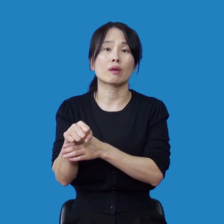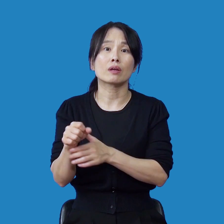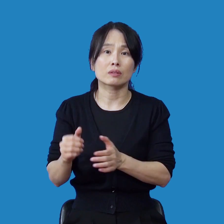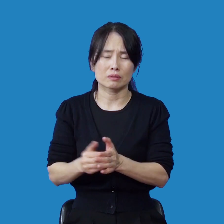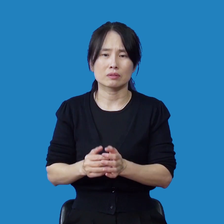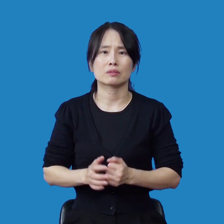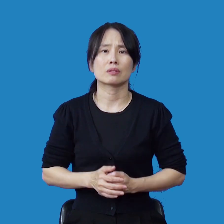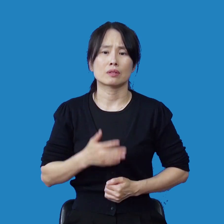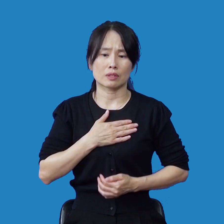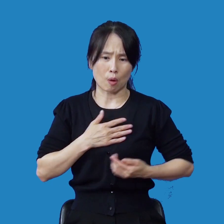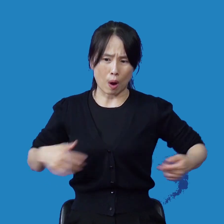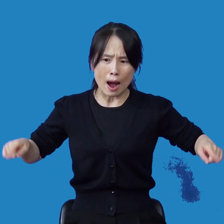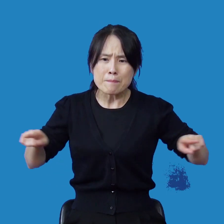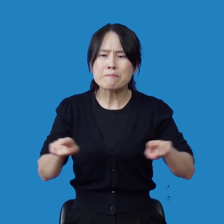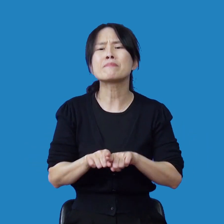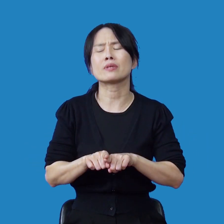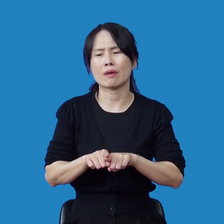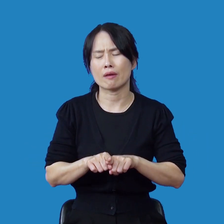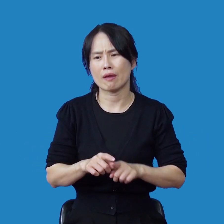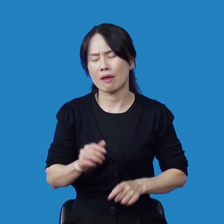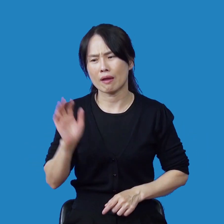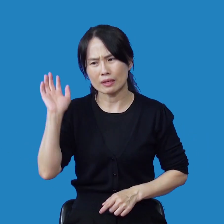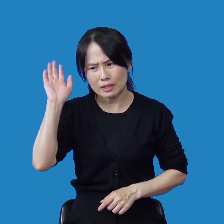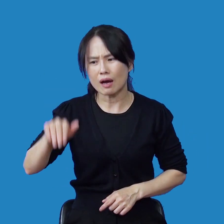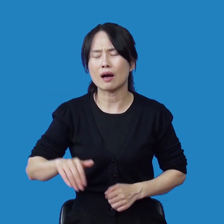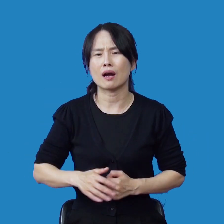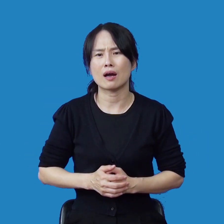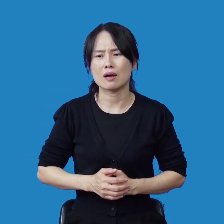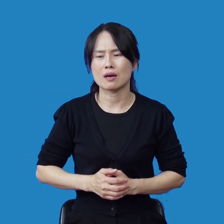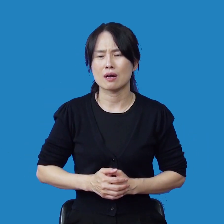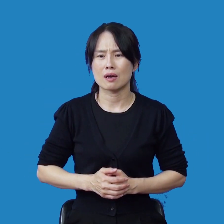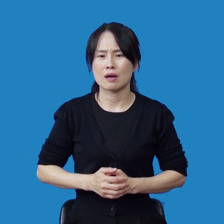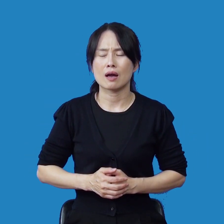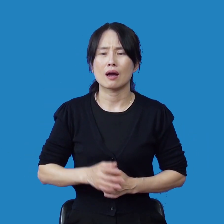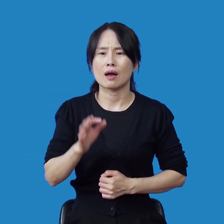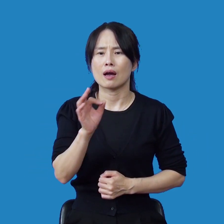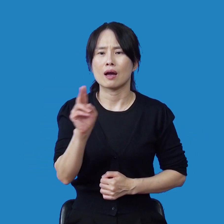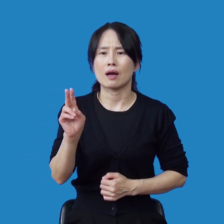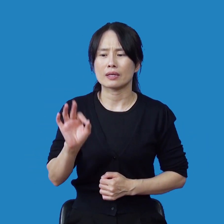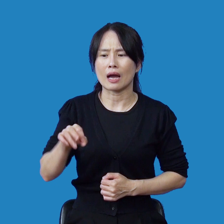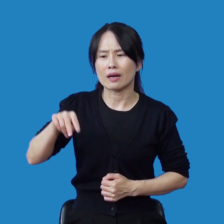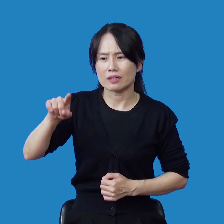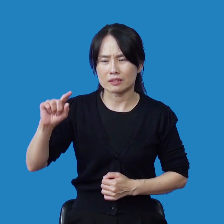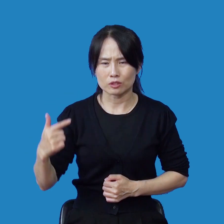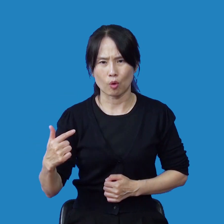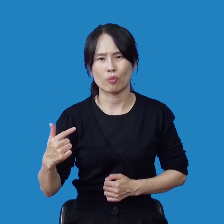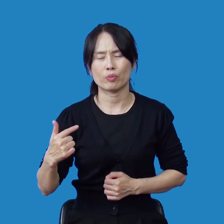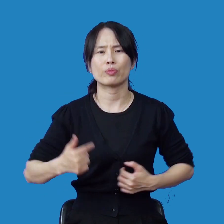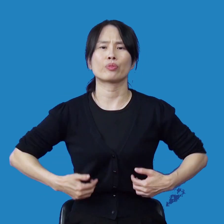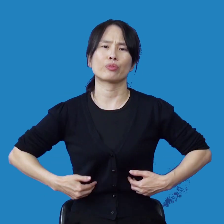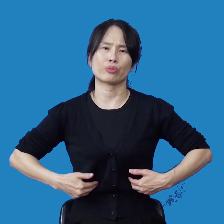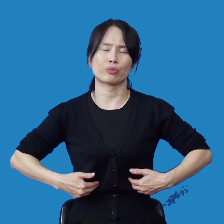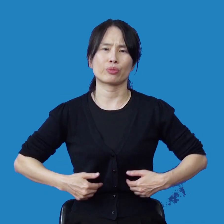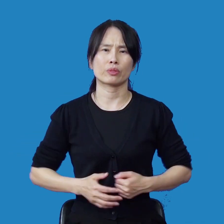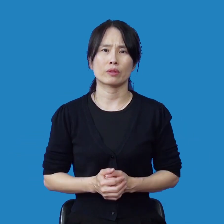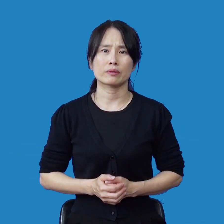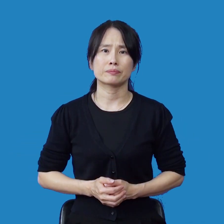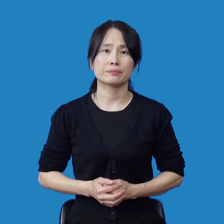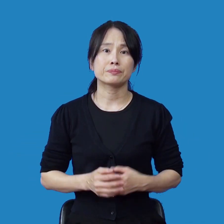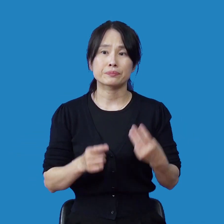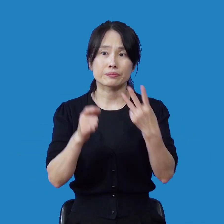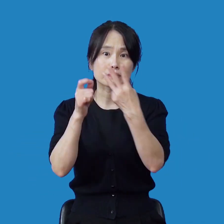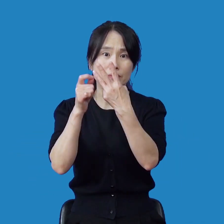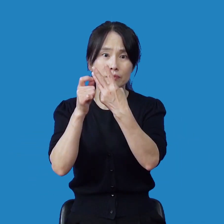함께 가자, 한 걸음 내디뎌 보자 하는 양선을 할 수 있어야 합니다. 세